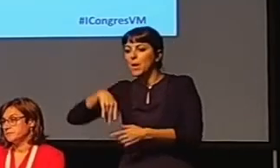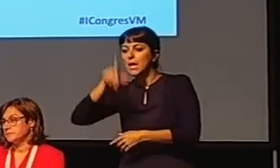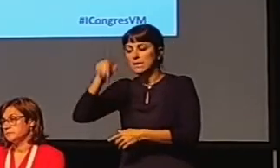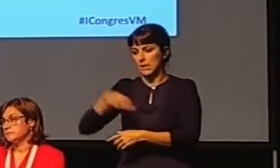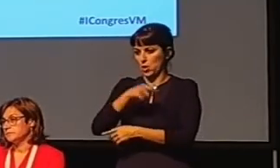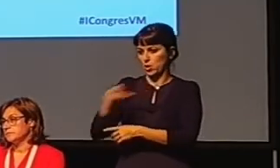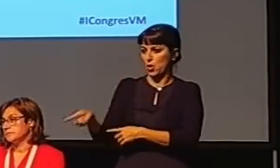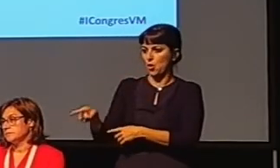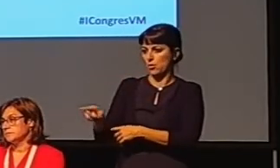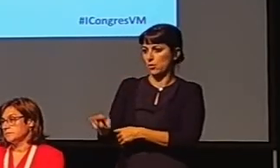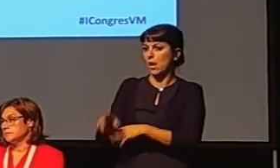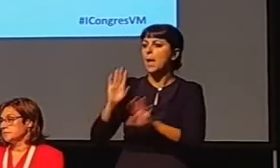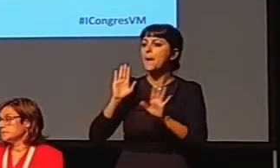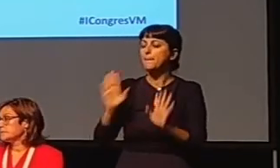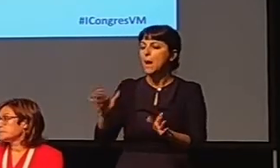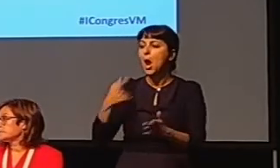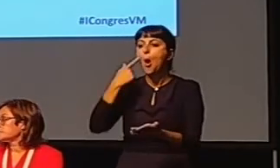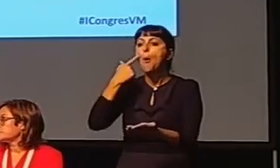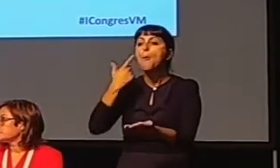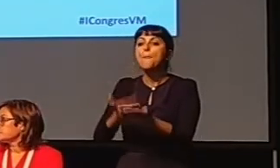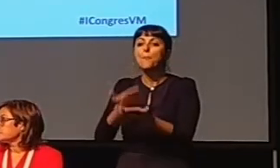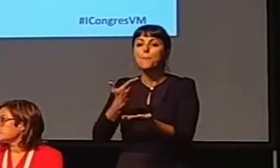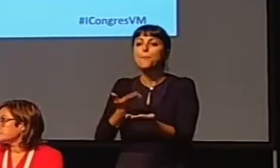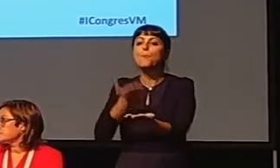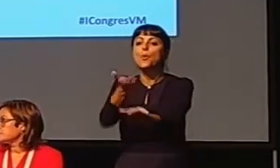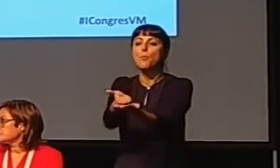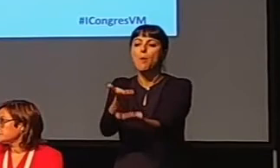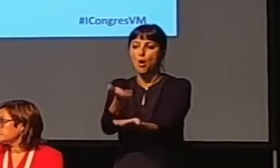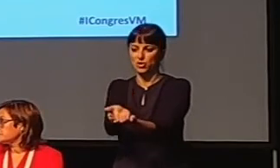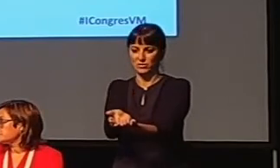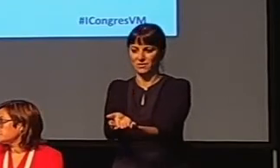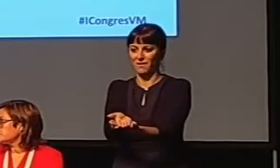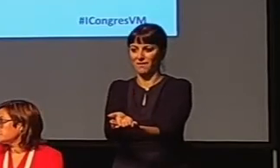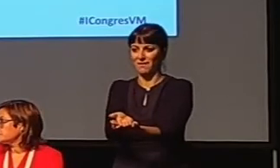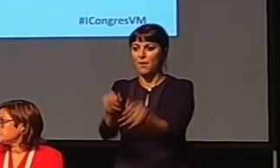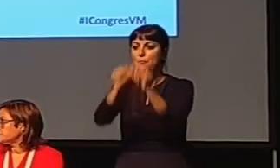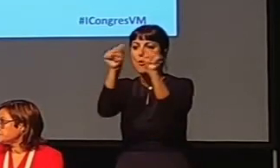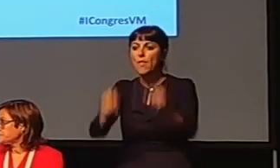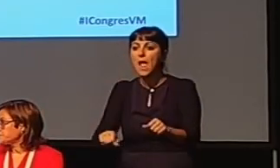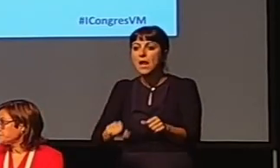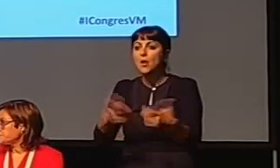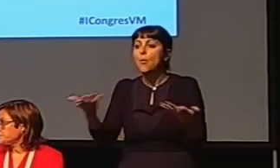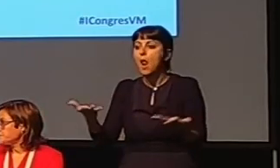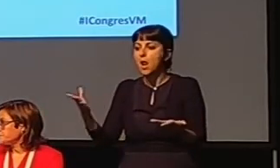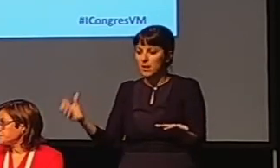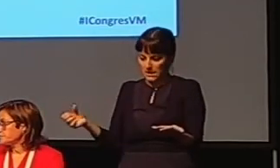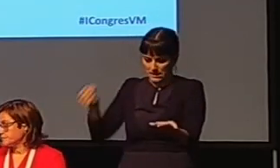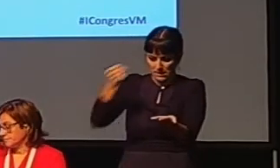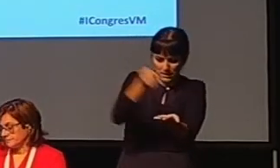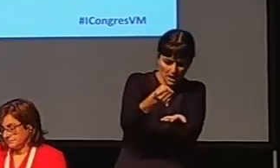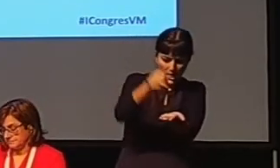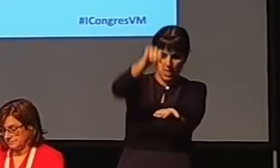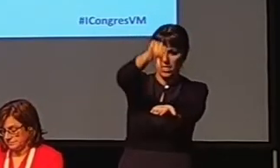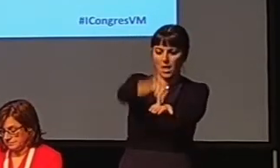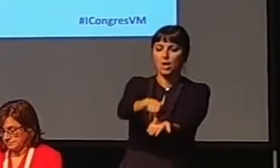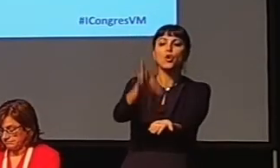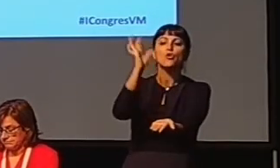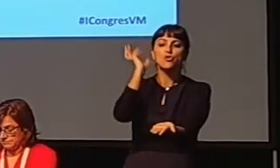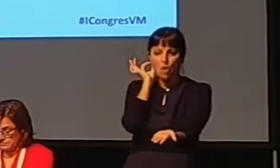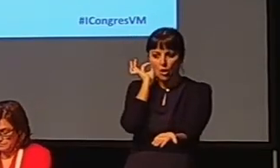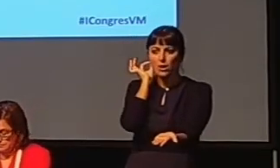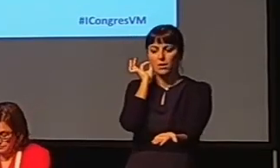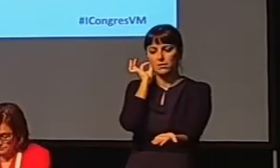centre no són les dones. Quina és la proposta del model? Posar en el centre les dones. Posar en el centre l'experiència de les dones, que està